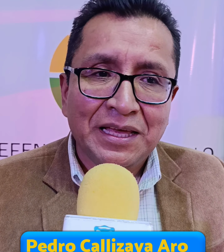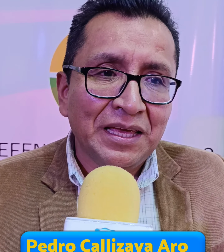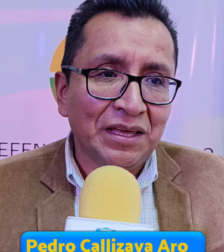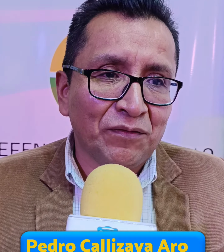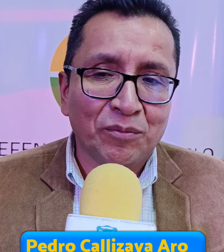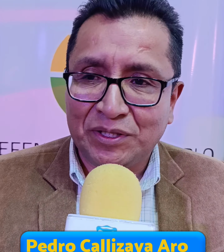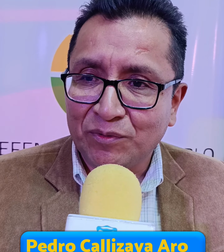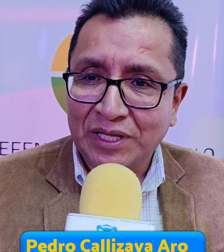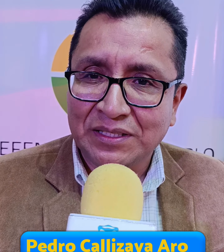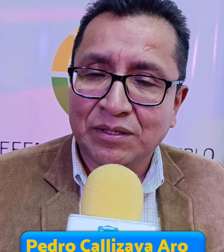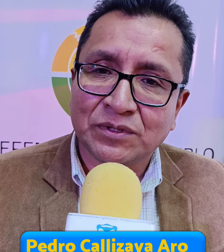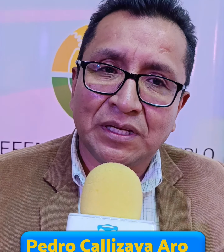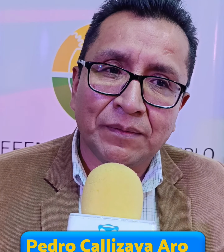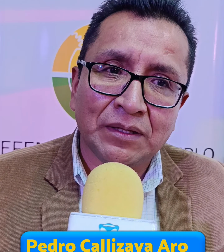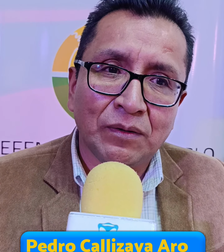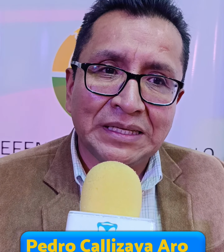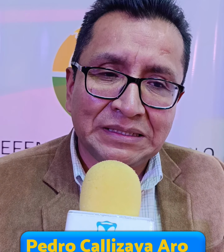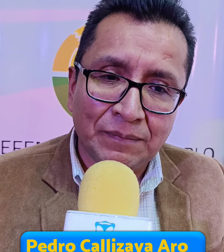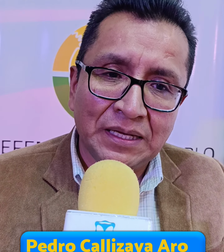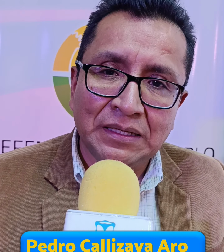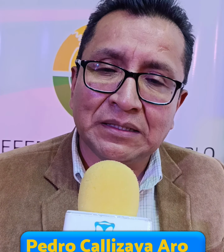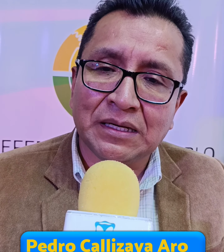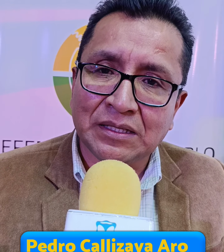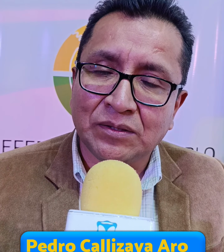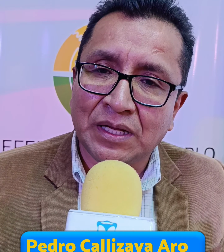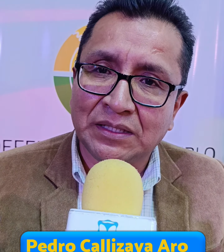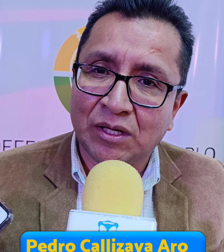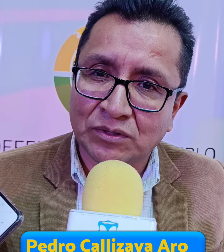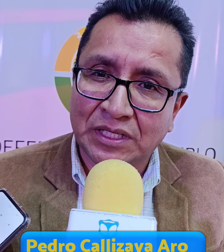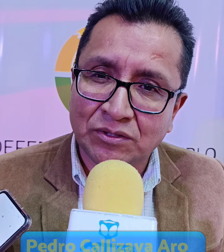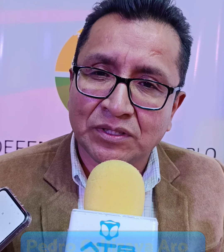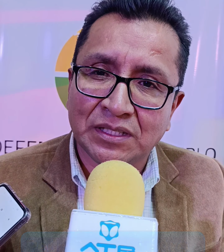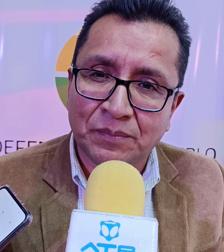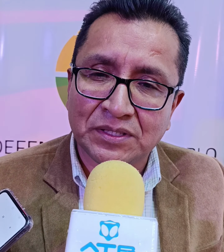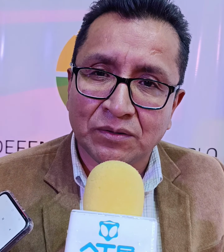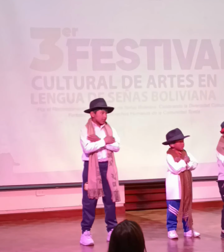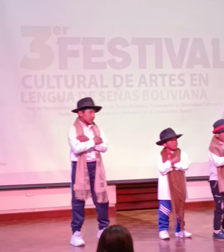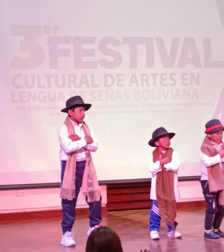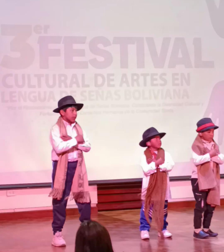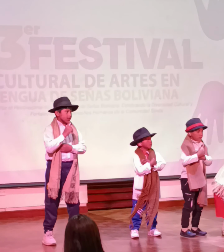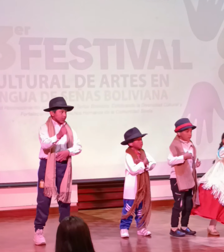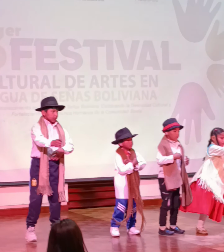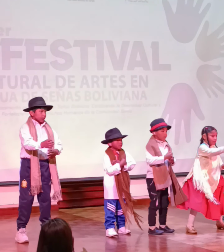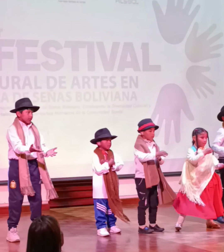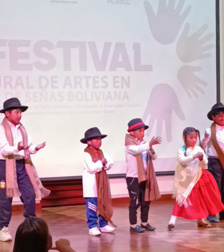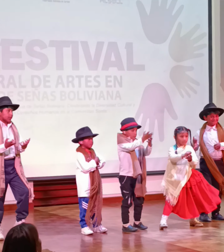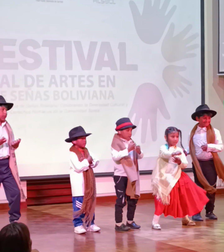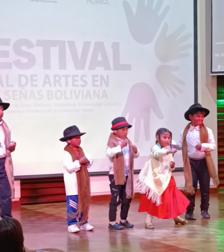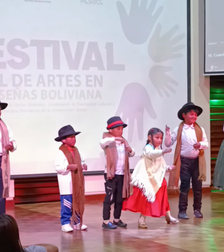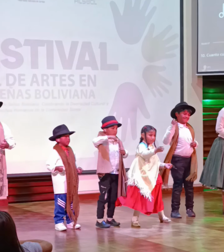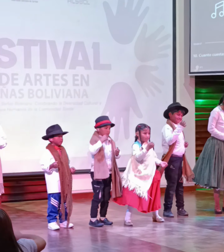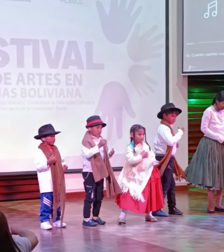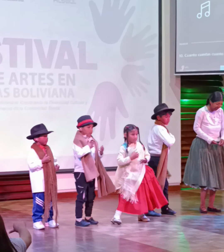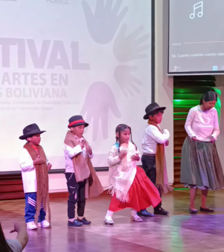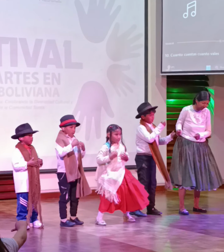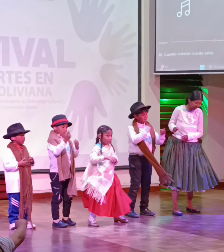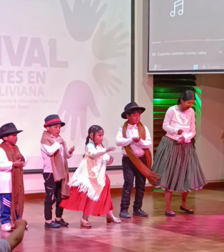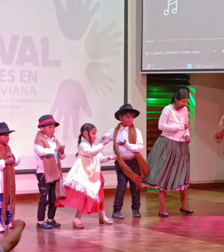en forma demorada, estamos celebrando la Semana Internacional de los Derechos de las Personas Sordas y en el marco de esta semana